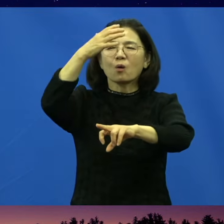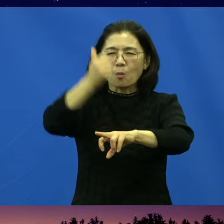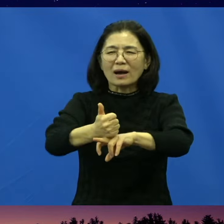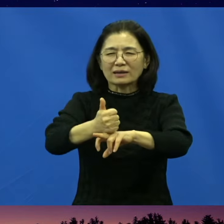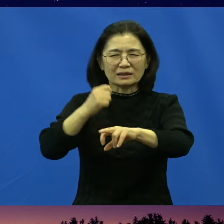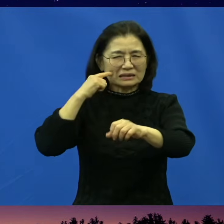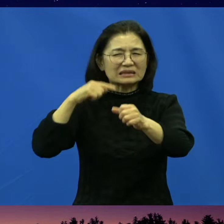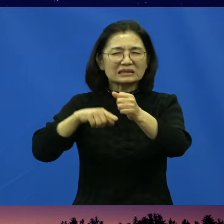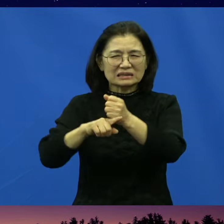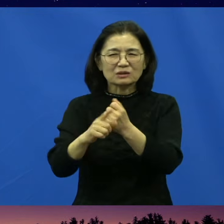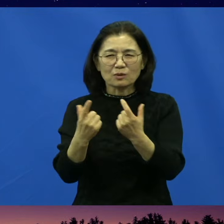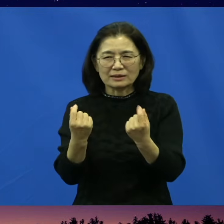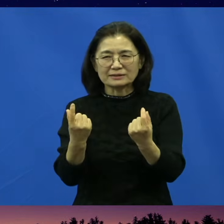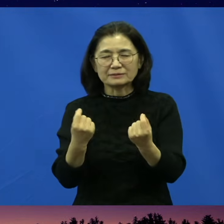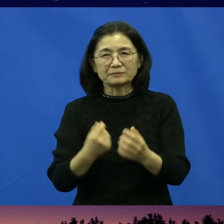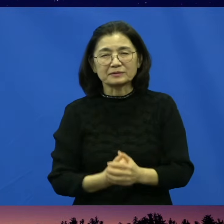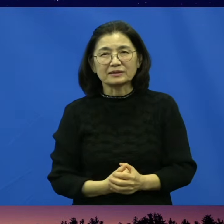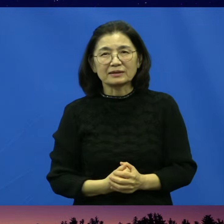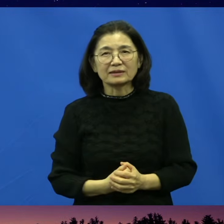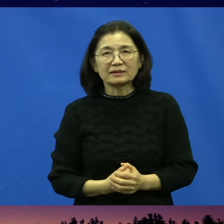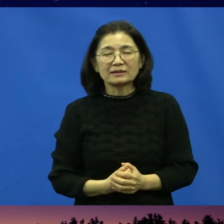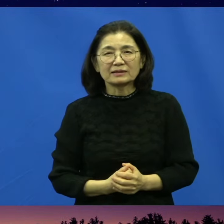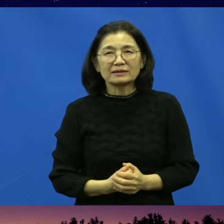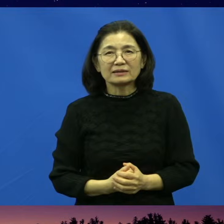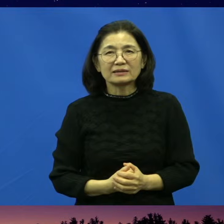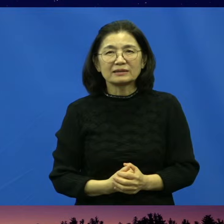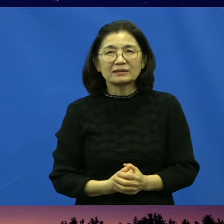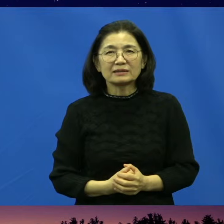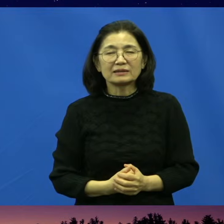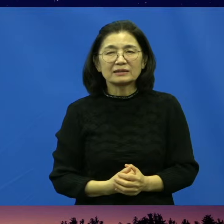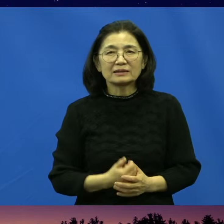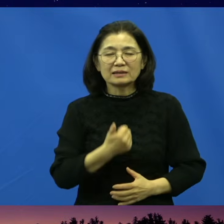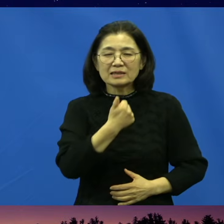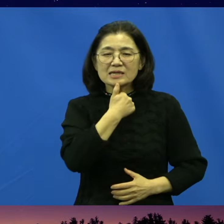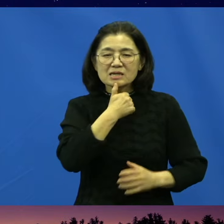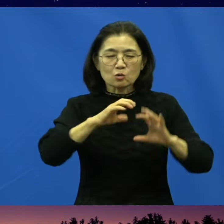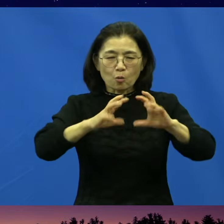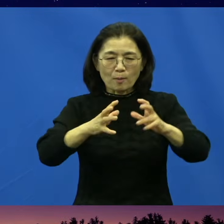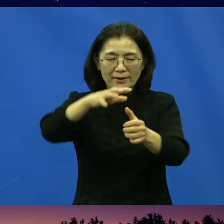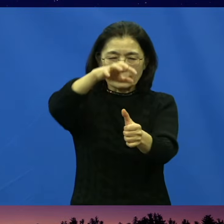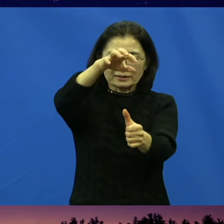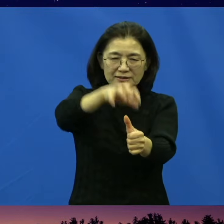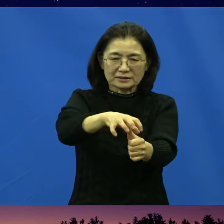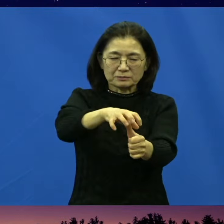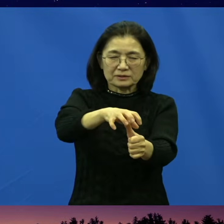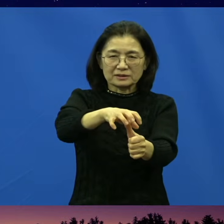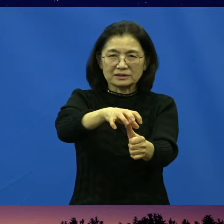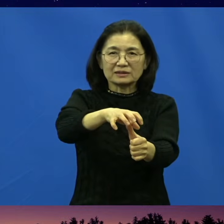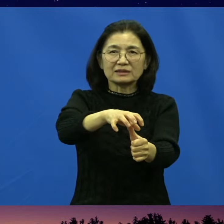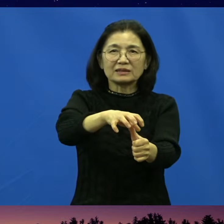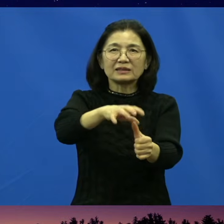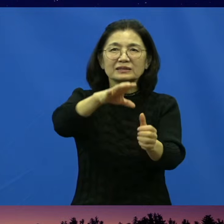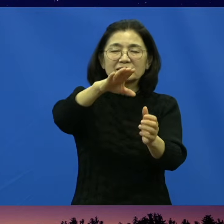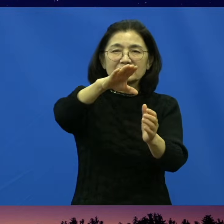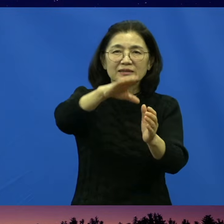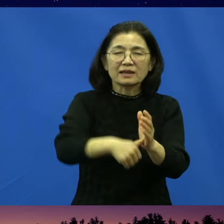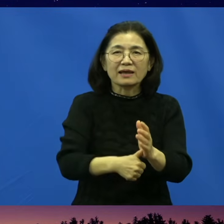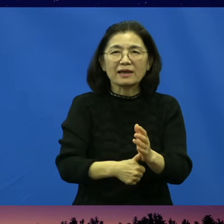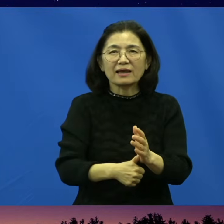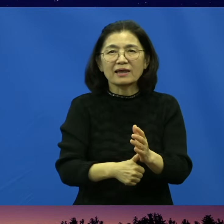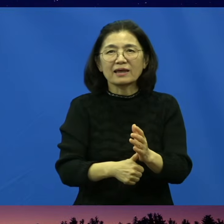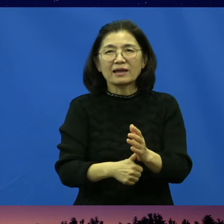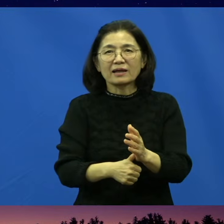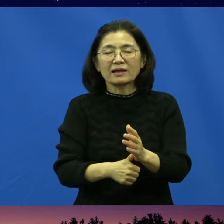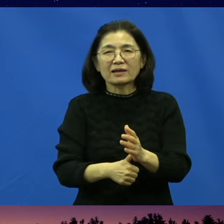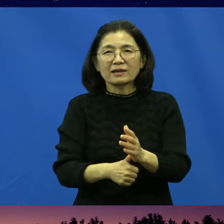않습니까? 그런데 이스라엘 이 로마의 식민지로 있으면서 왕이라는 의미를 가지는 이